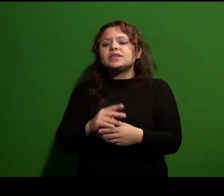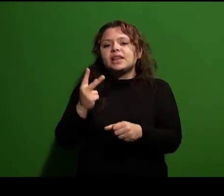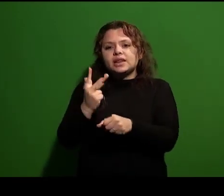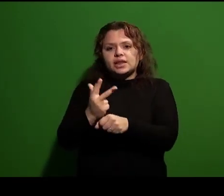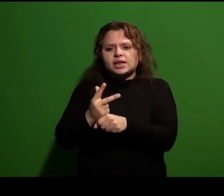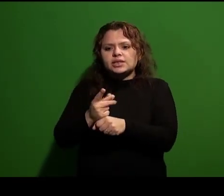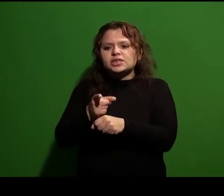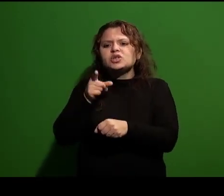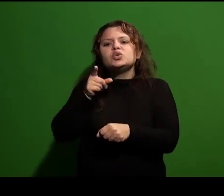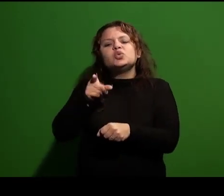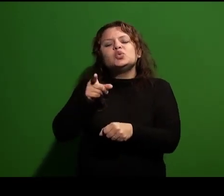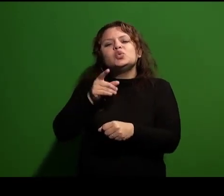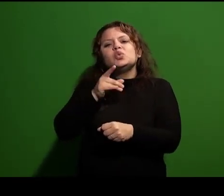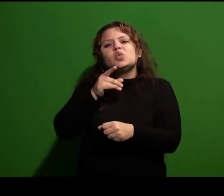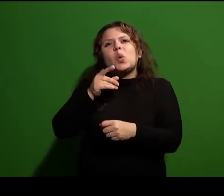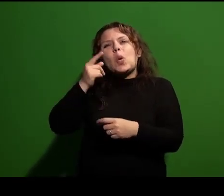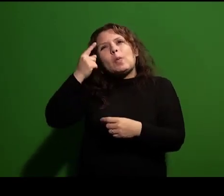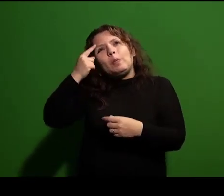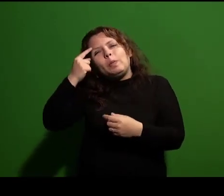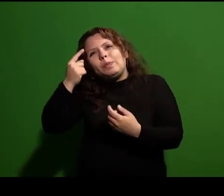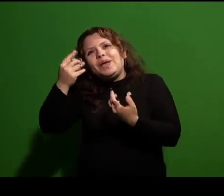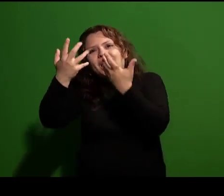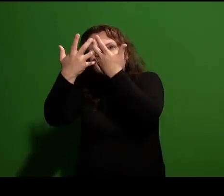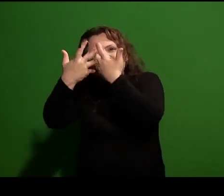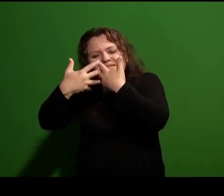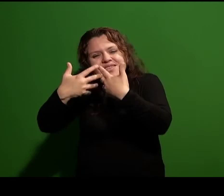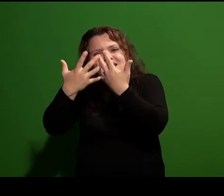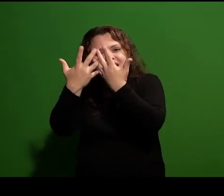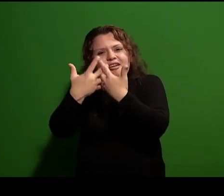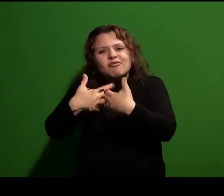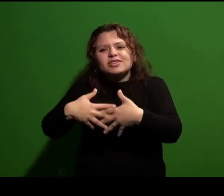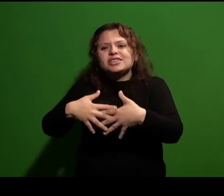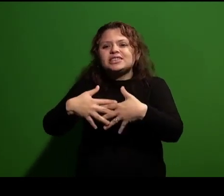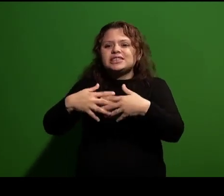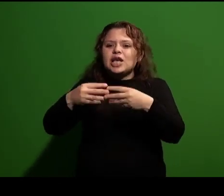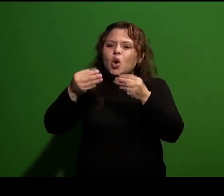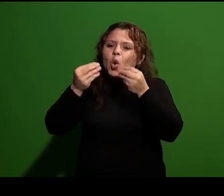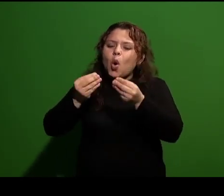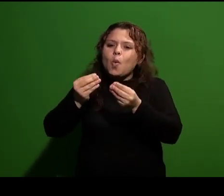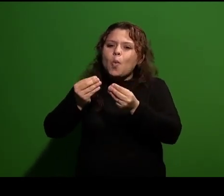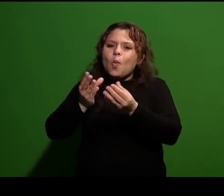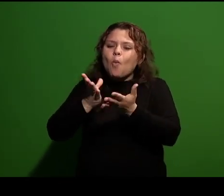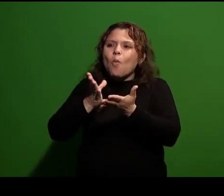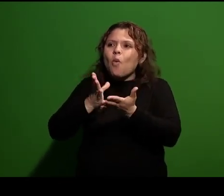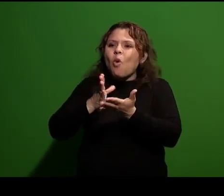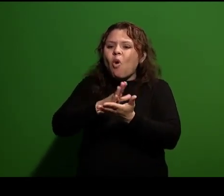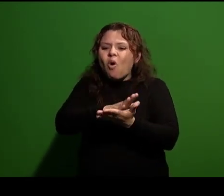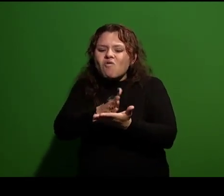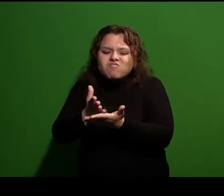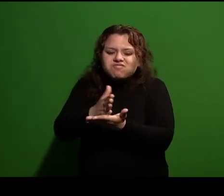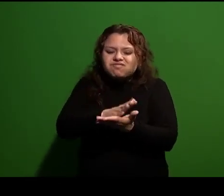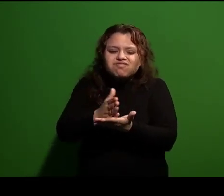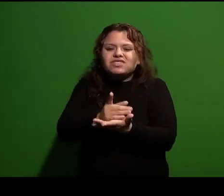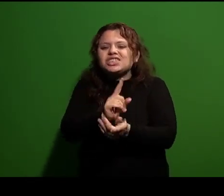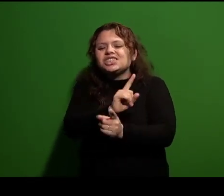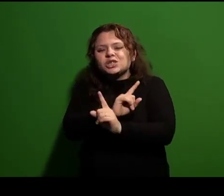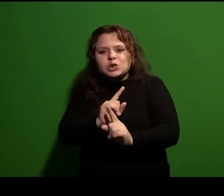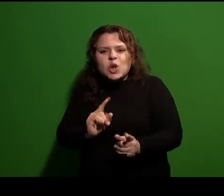3. Analiza con tu clase diferentes maneras en las que puedan evitar llegar a ser espiritualmente